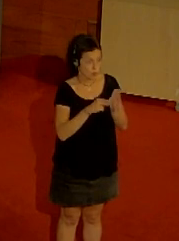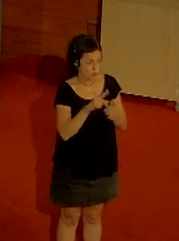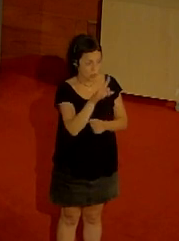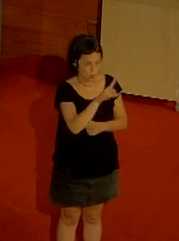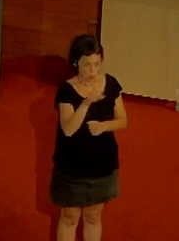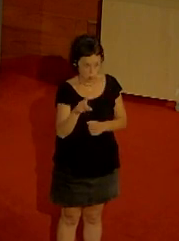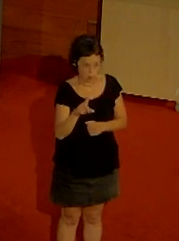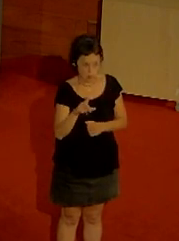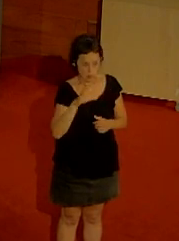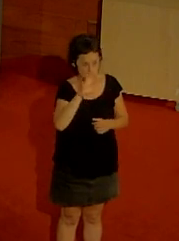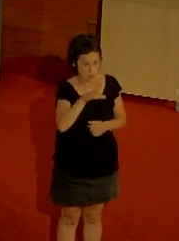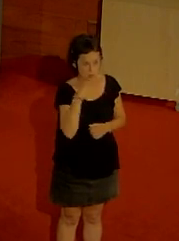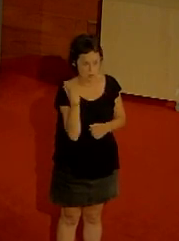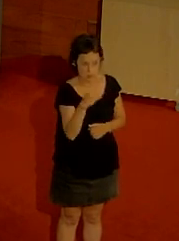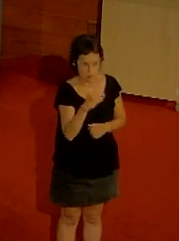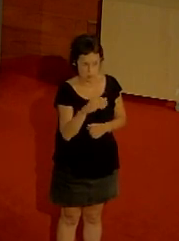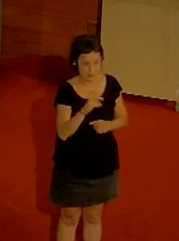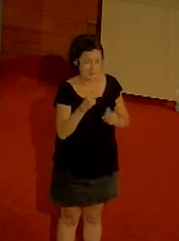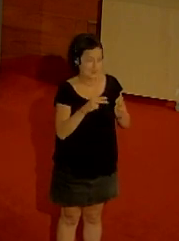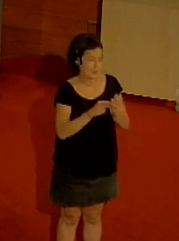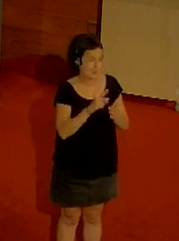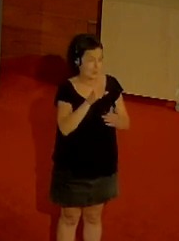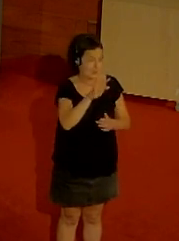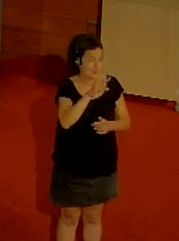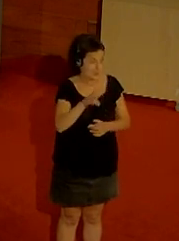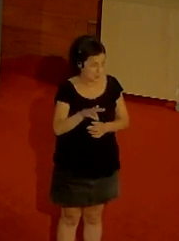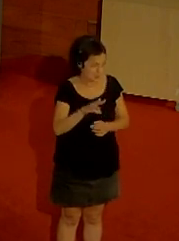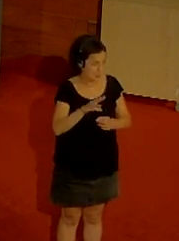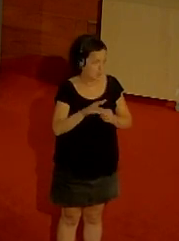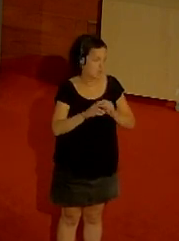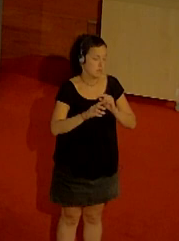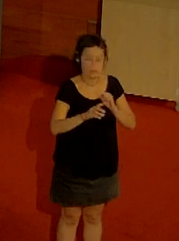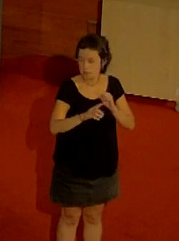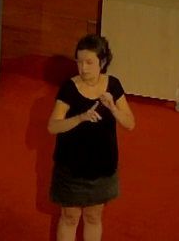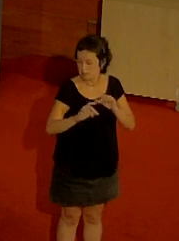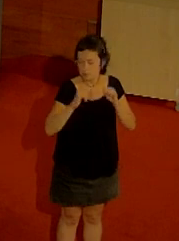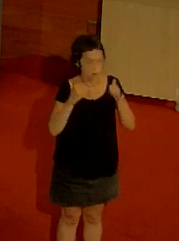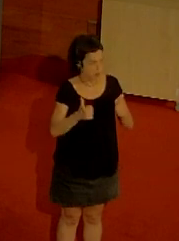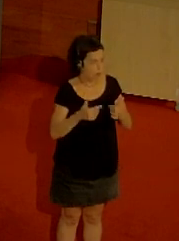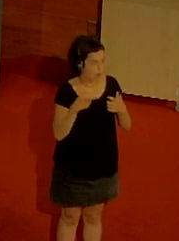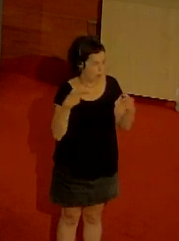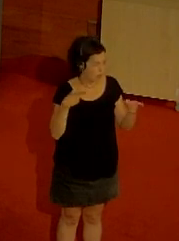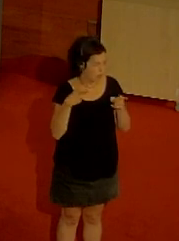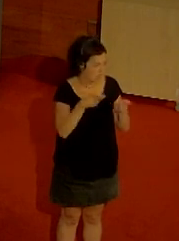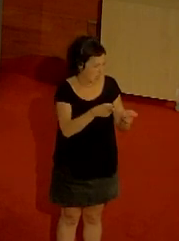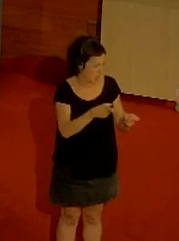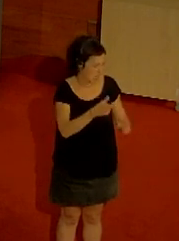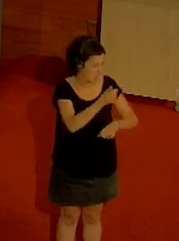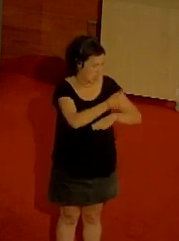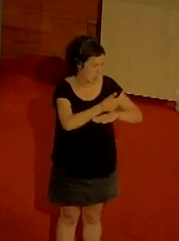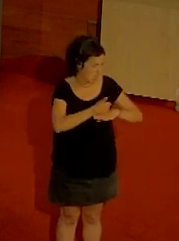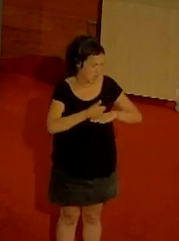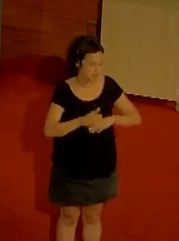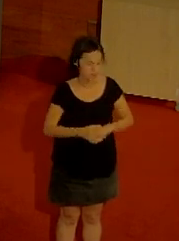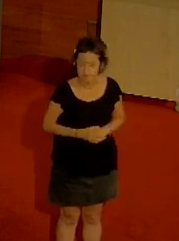y en 2013 empezó una guerra civil y creo que esta cobertura fue en 2015. No, hice una en 2000, perdón, es